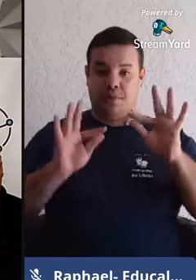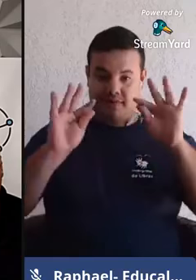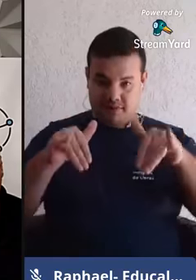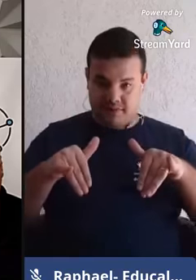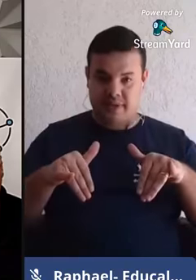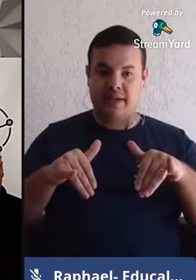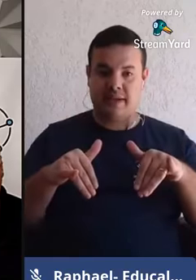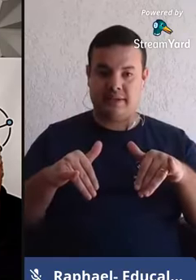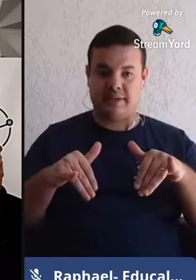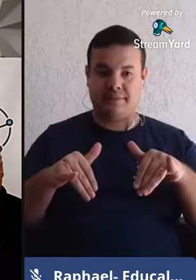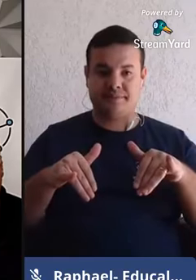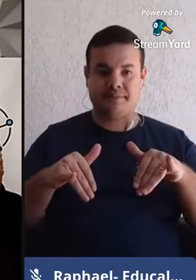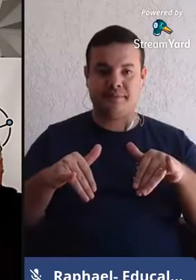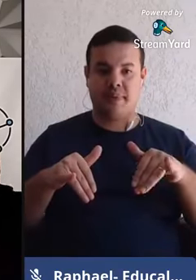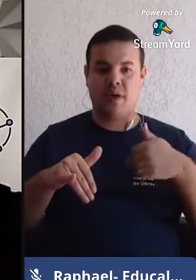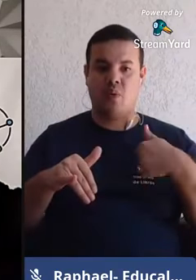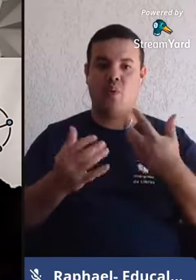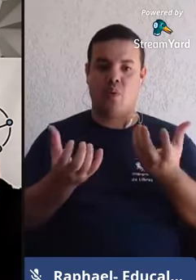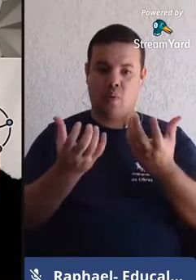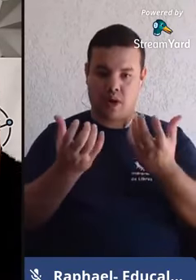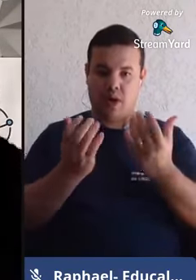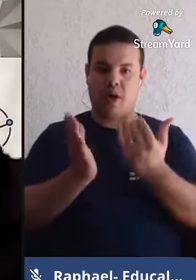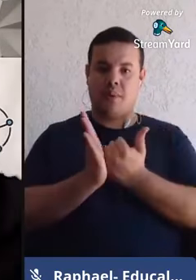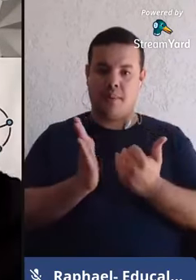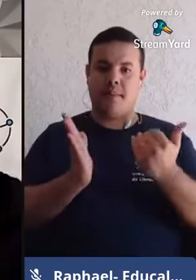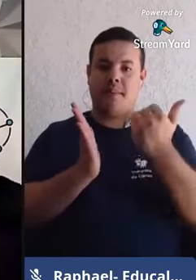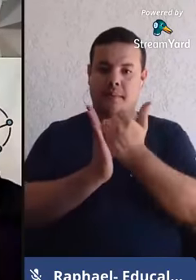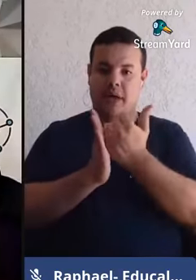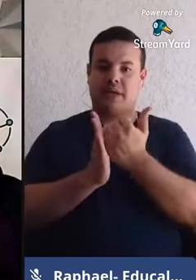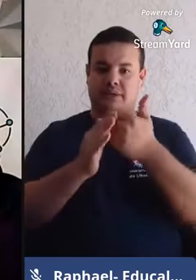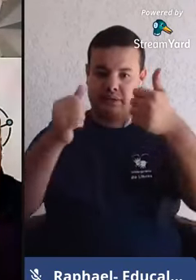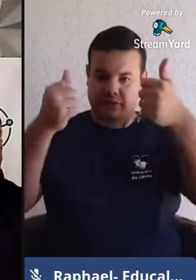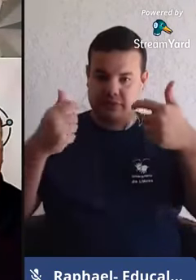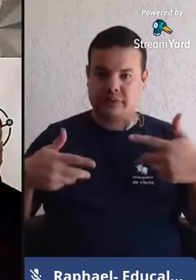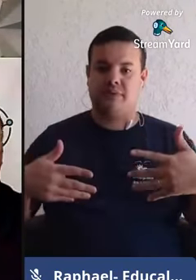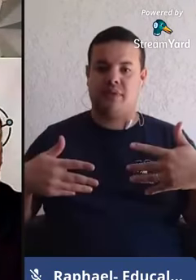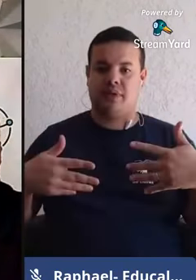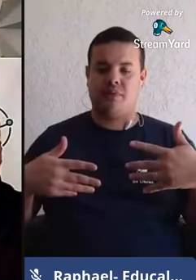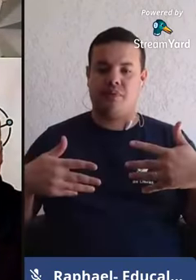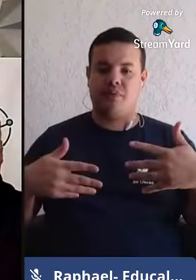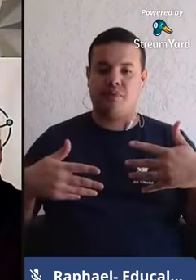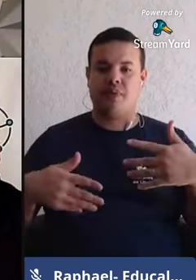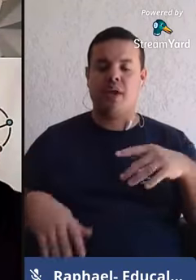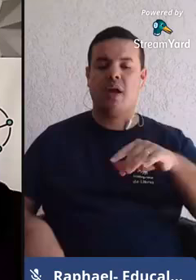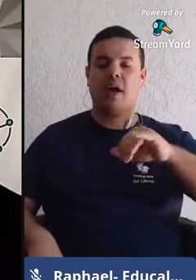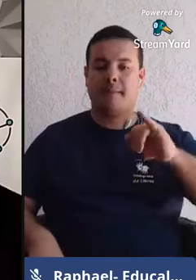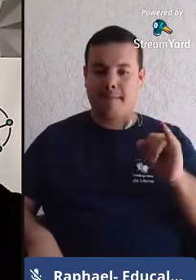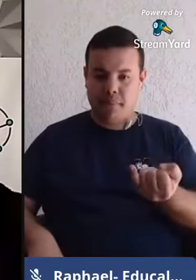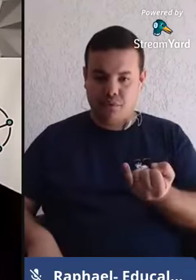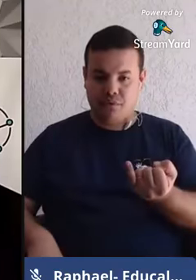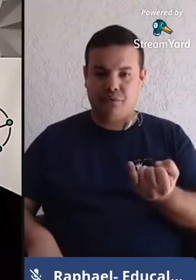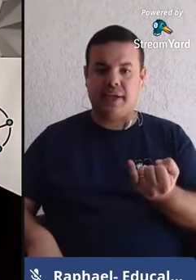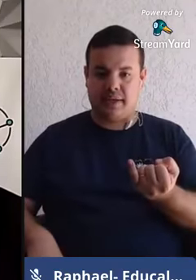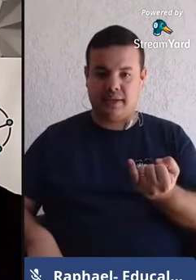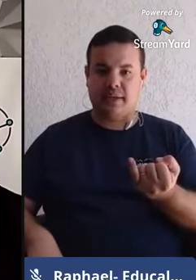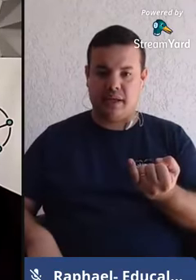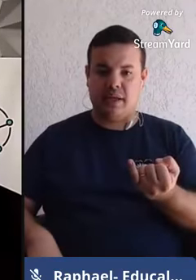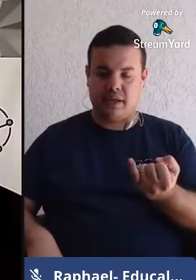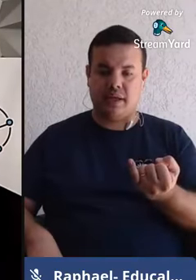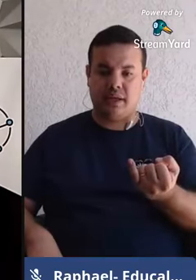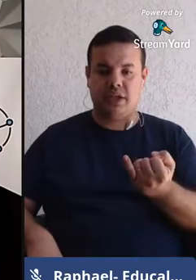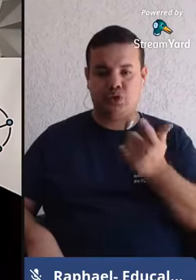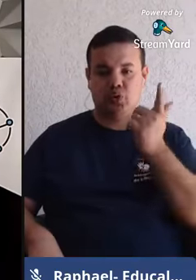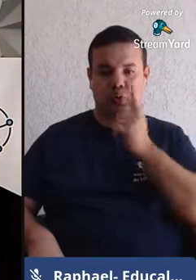aqui, Ravelli, reforçar os nossos propósitos, que é aproveitar, já que a gente não conseguiu fazer